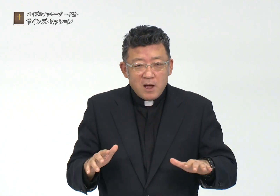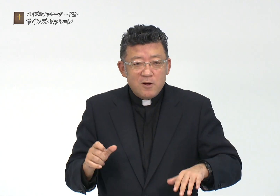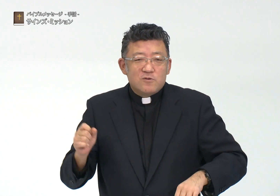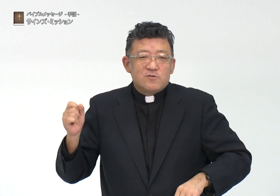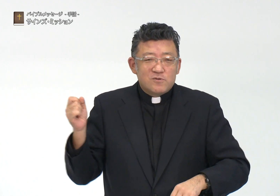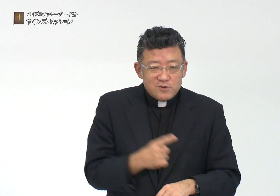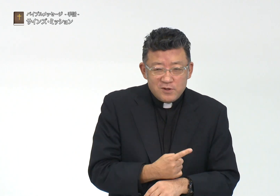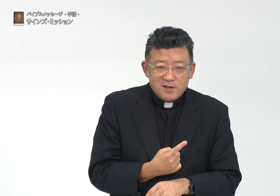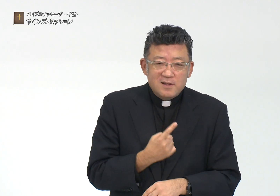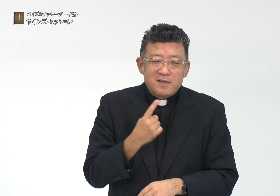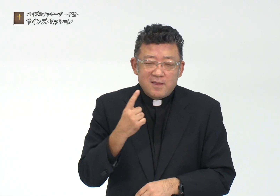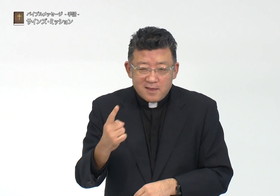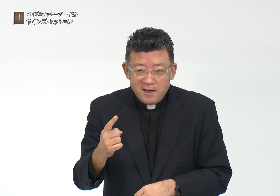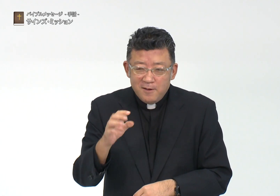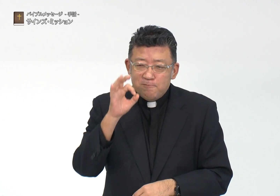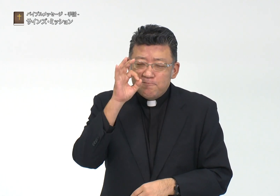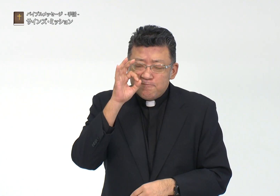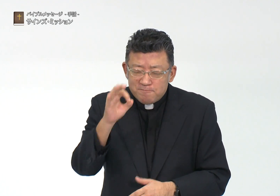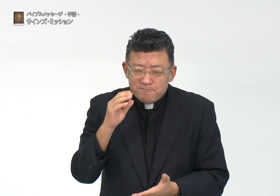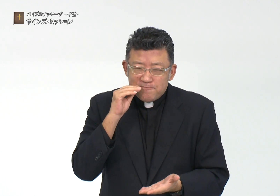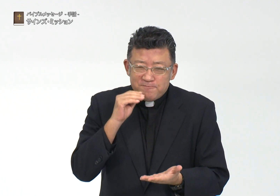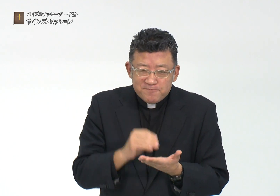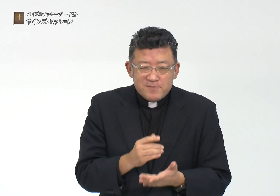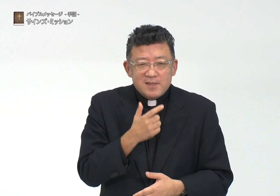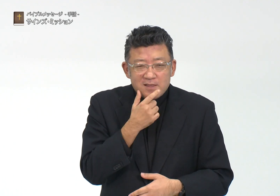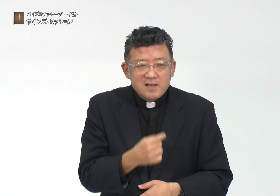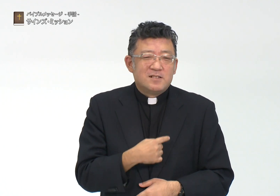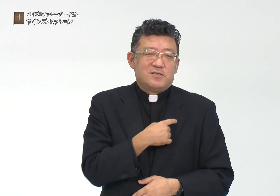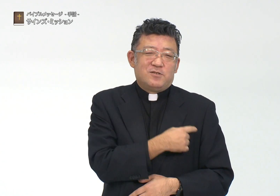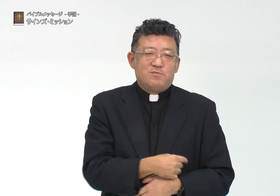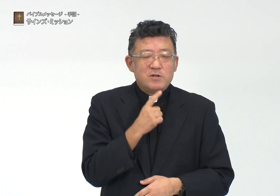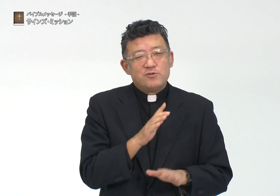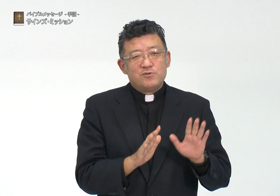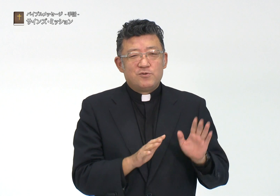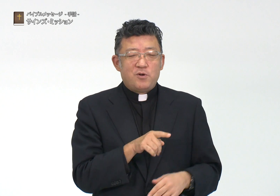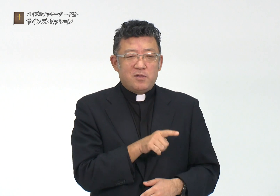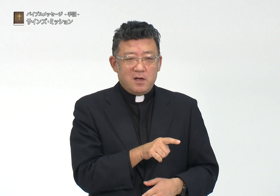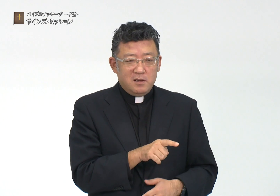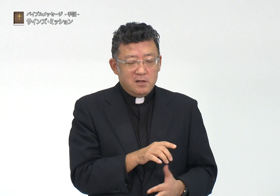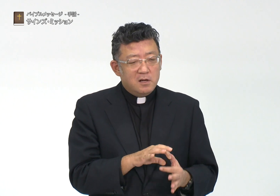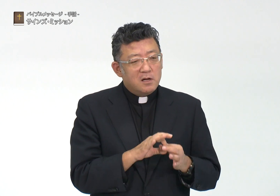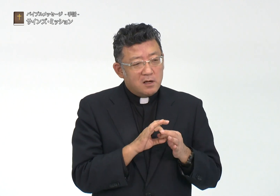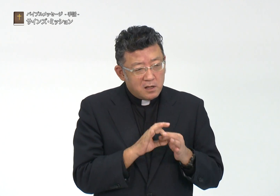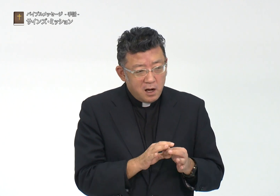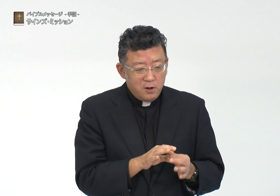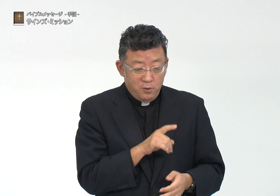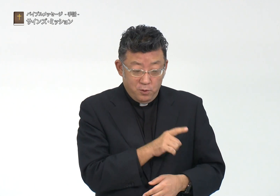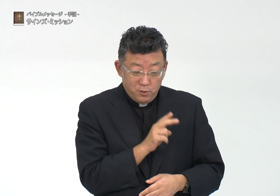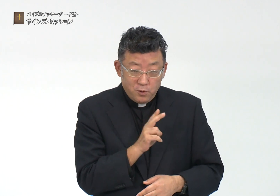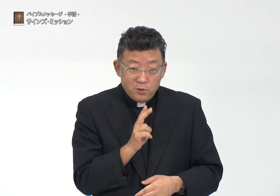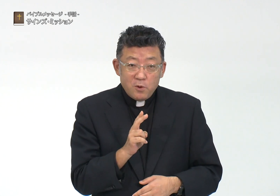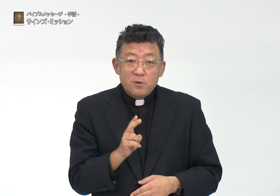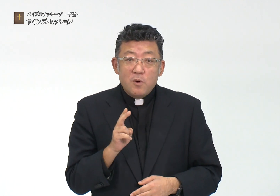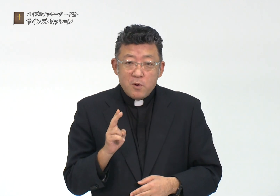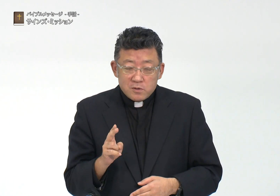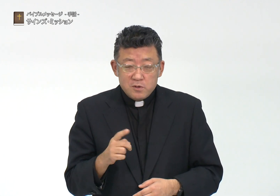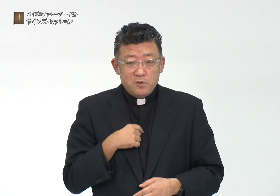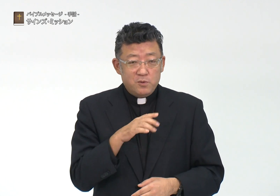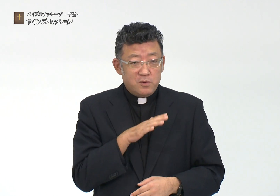大きな喜びが止まらない今すぐに見つけ出したいという気持ちだったでしょう